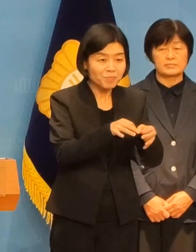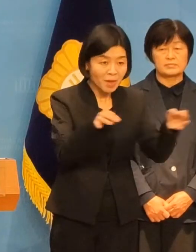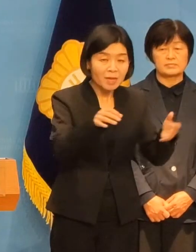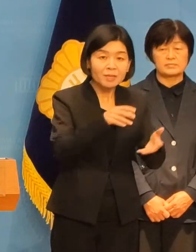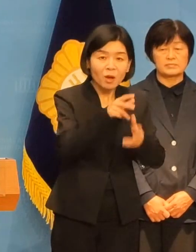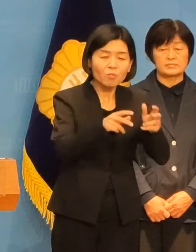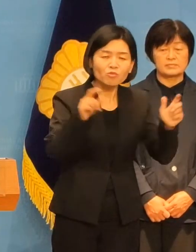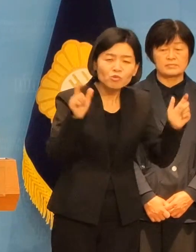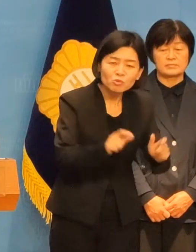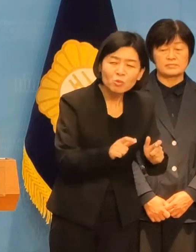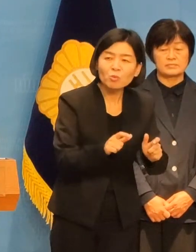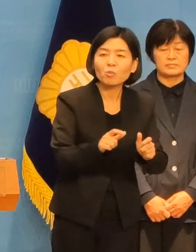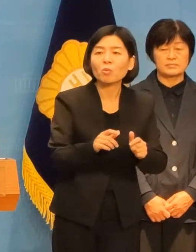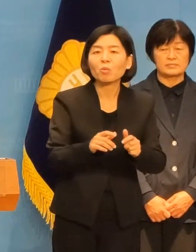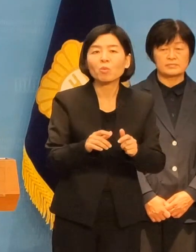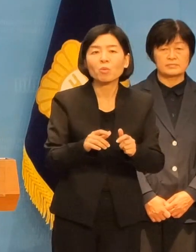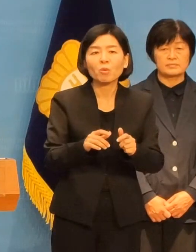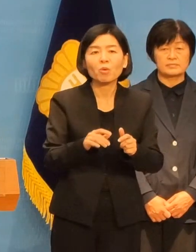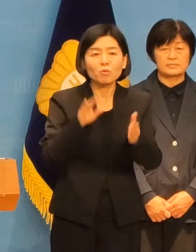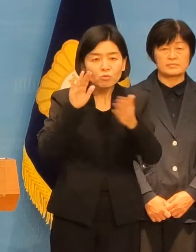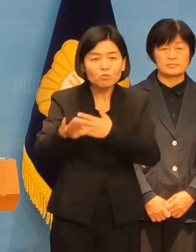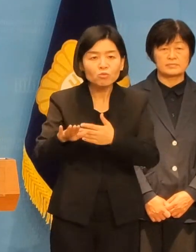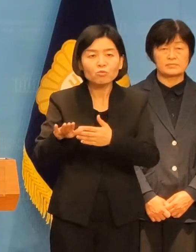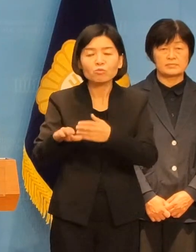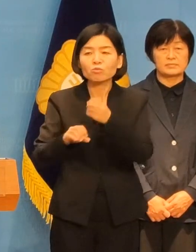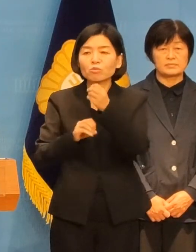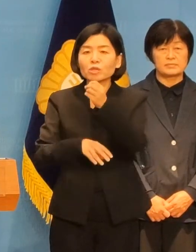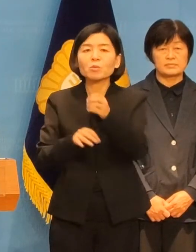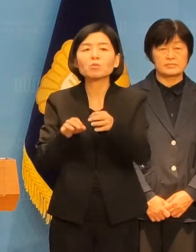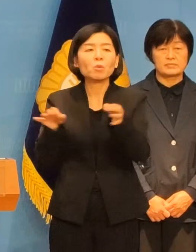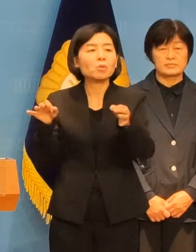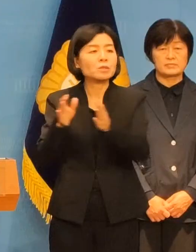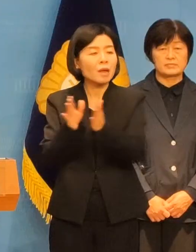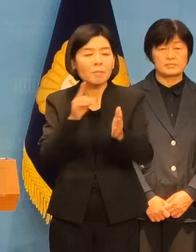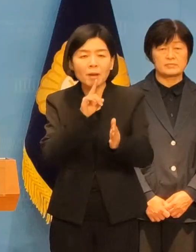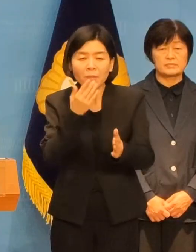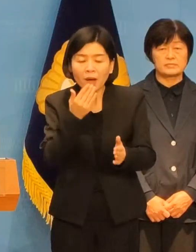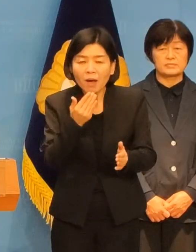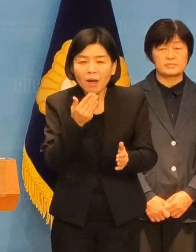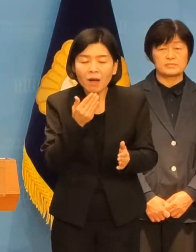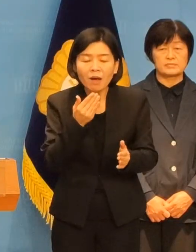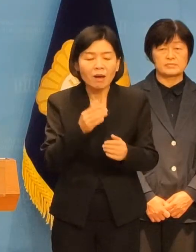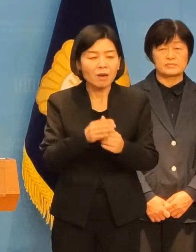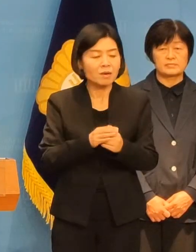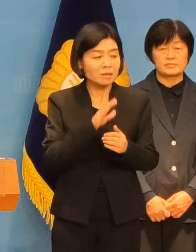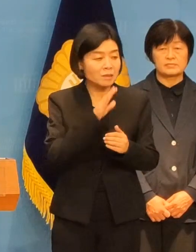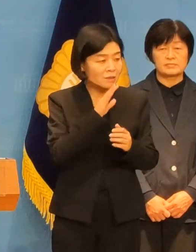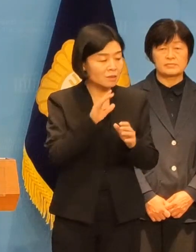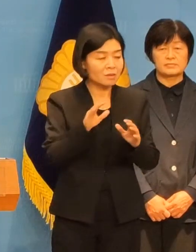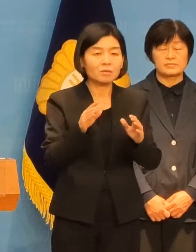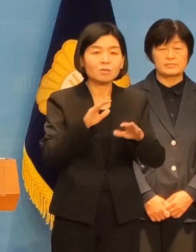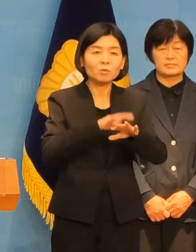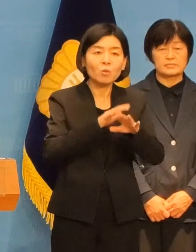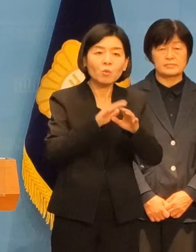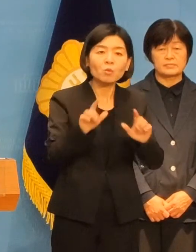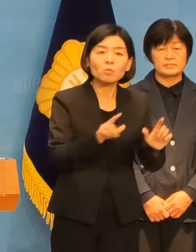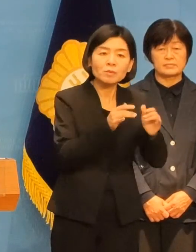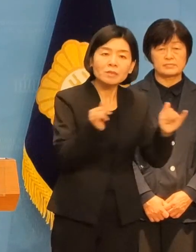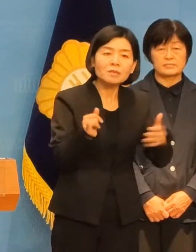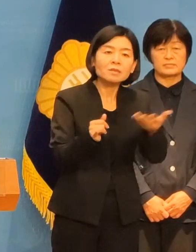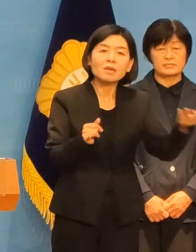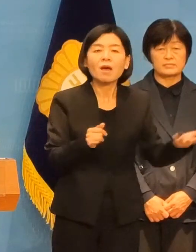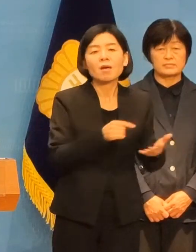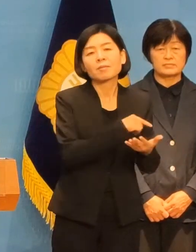기본소득을 도입하겠다 이렇게 하고 있어서 실질적으로 해당 농민들은 좀 피해를 보는